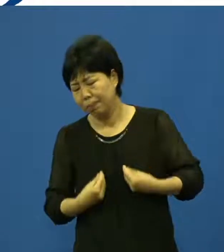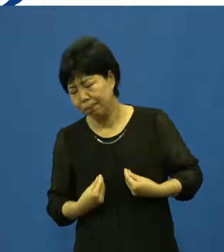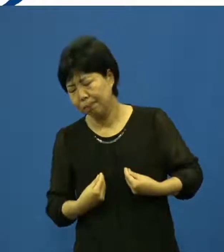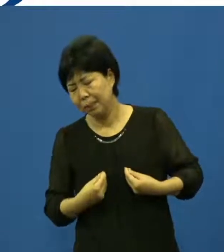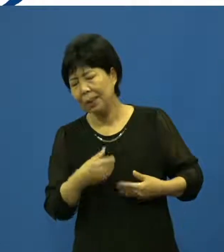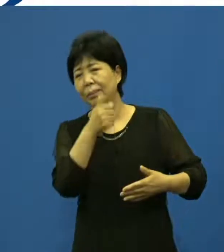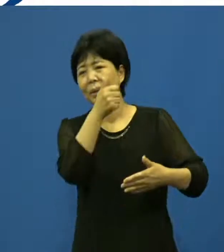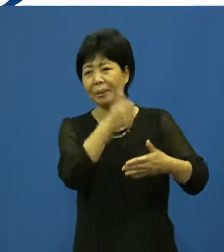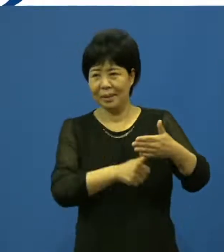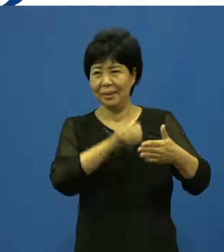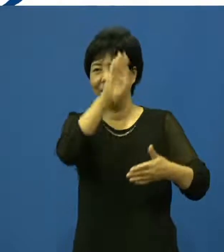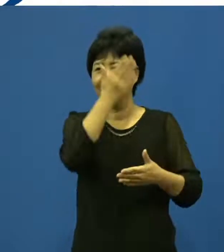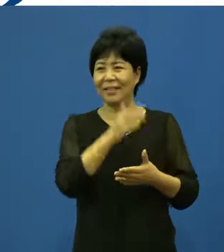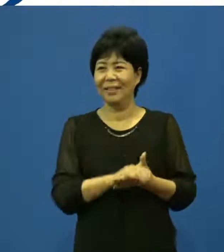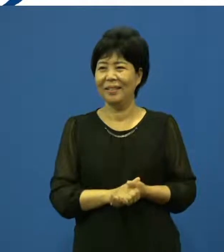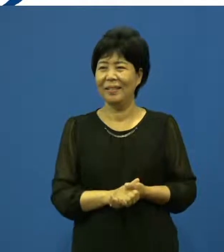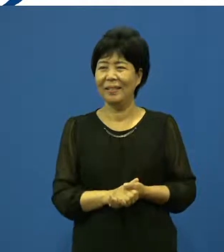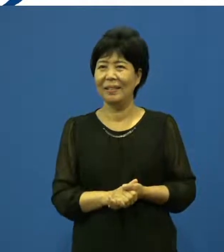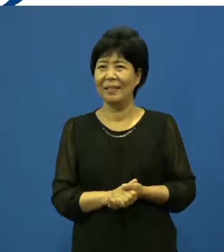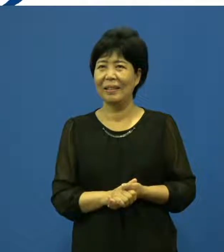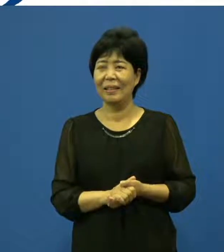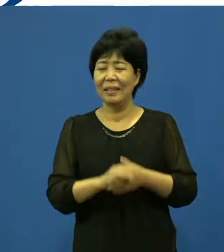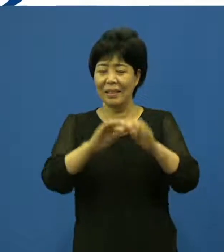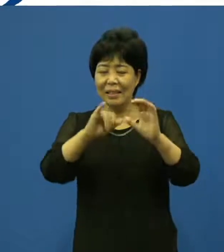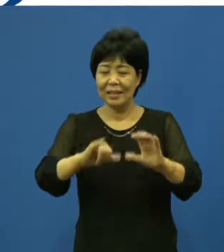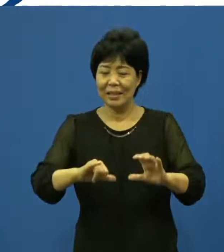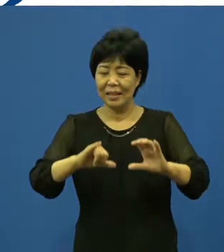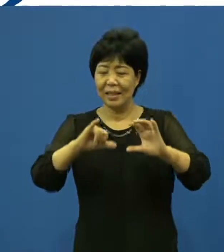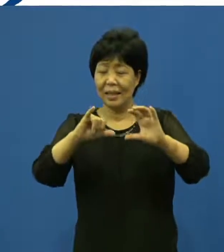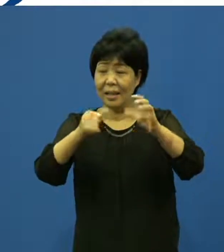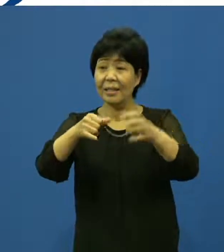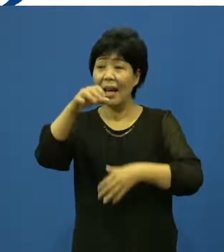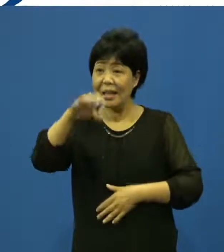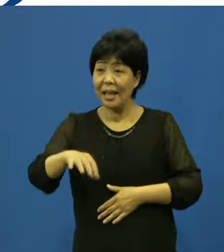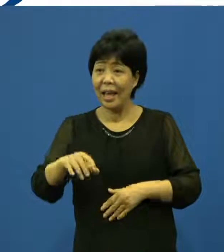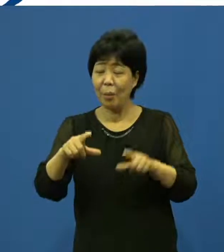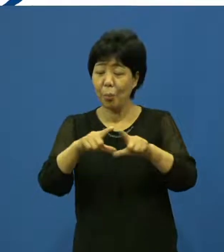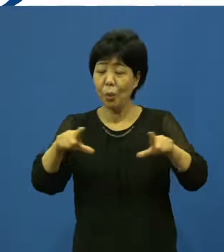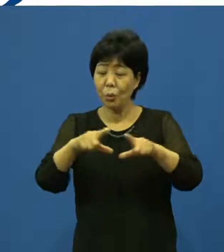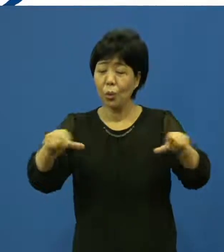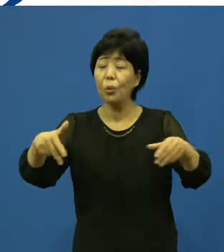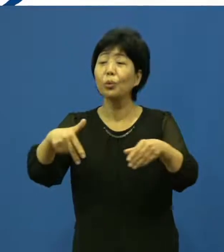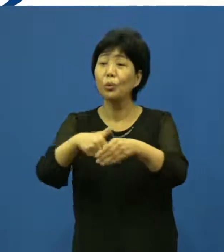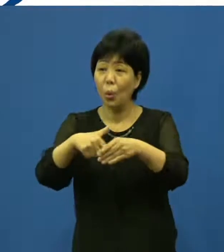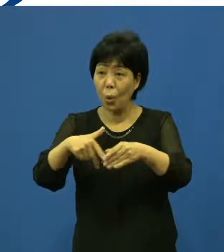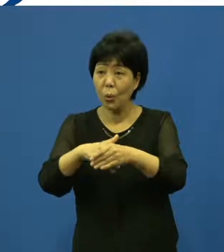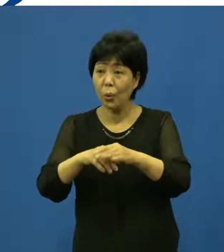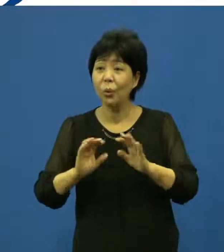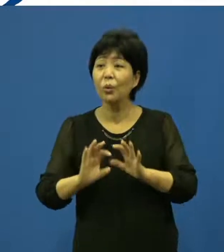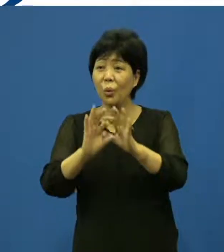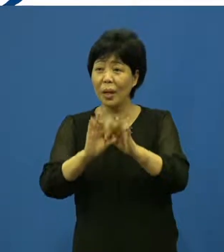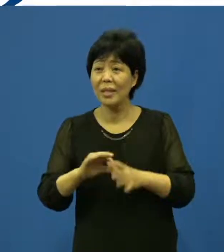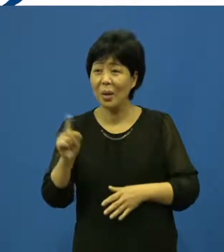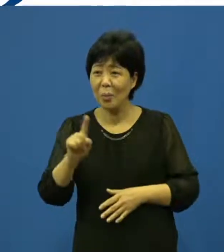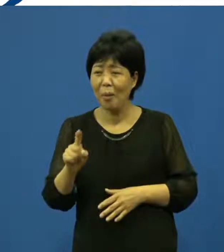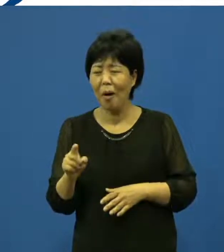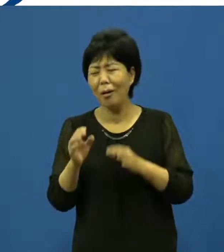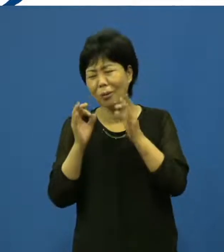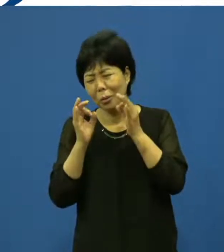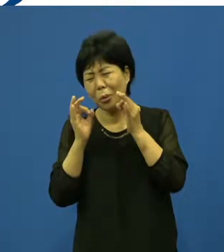이런 세상의 일반적인 종교에서 발견하는 것은요, 노력이에요. 열심이에요. 지성이면